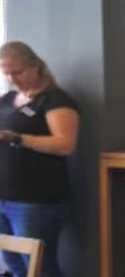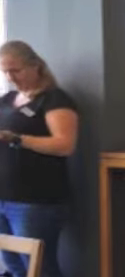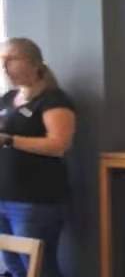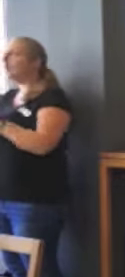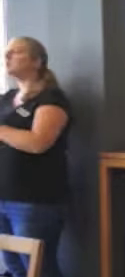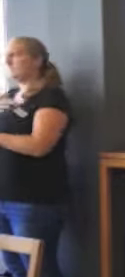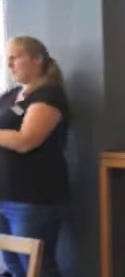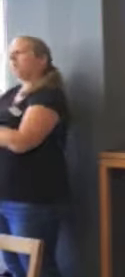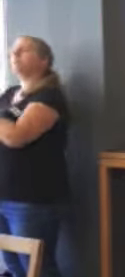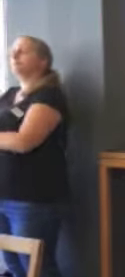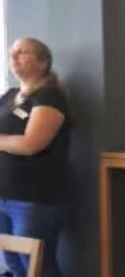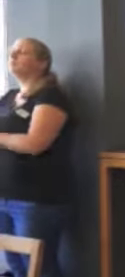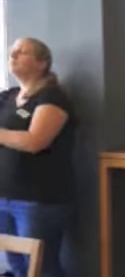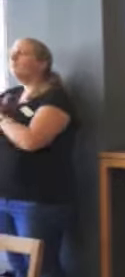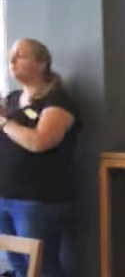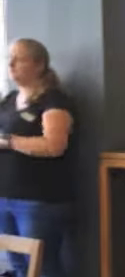till exempel.